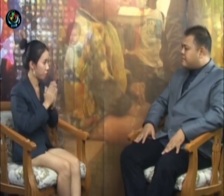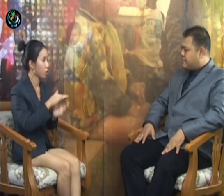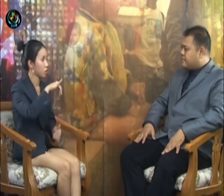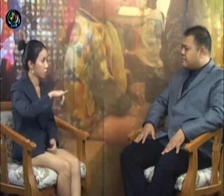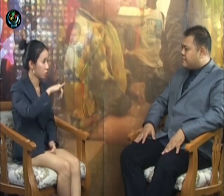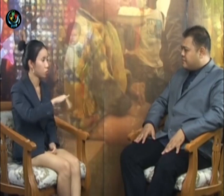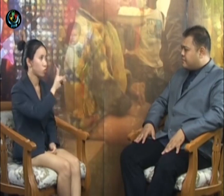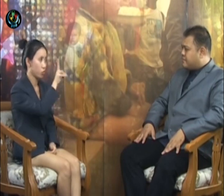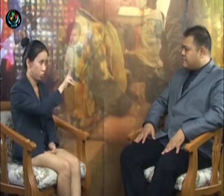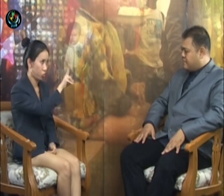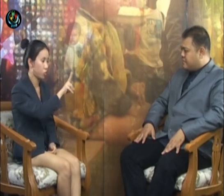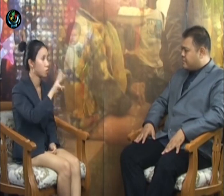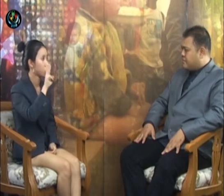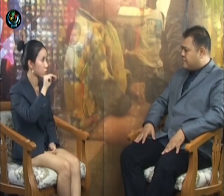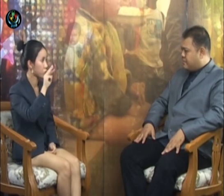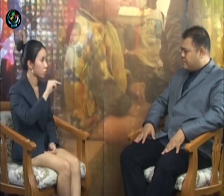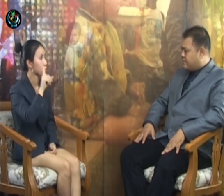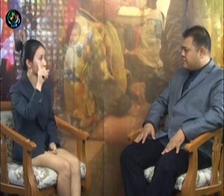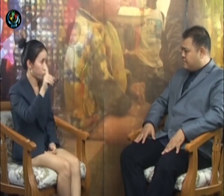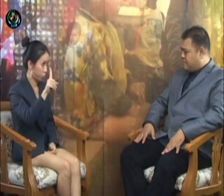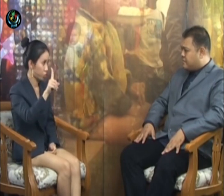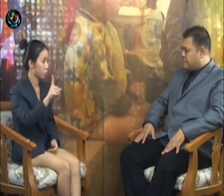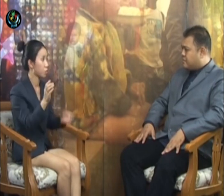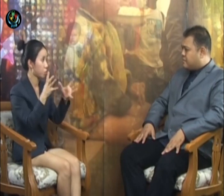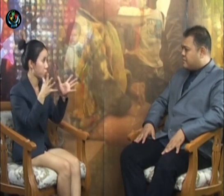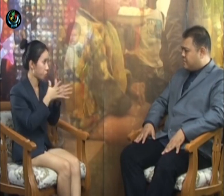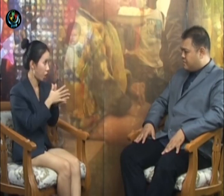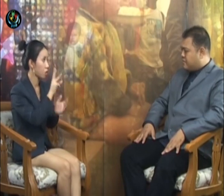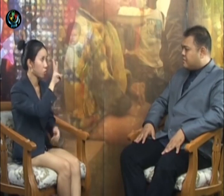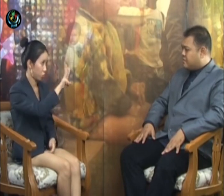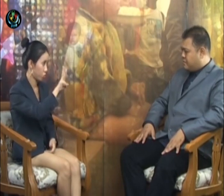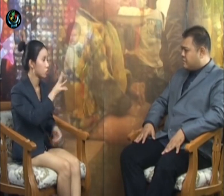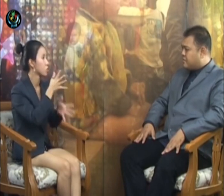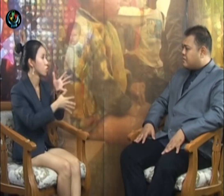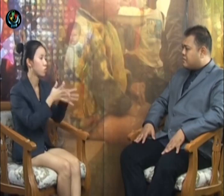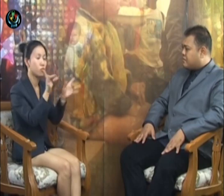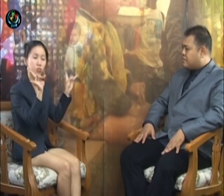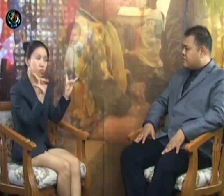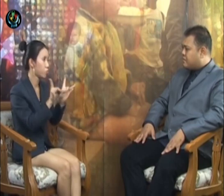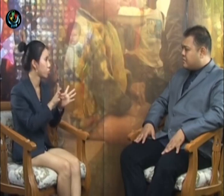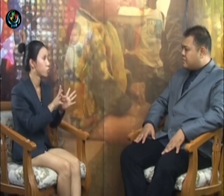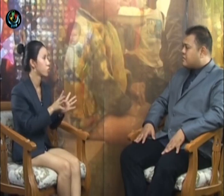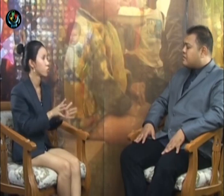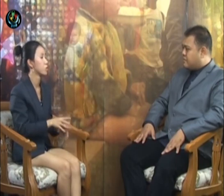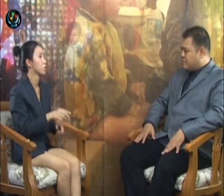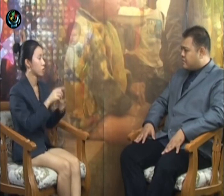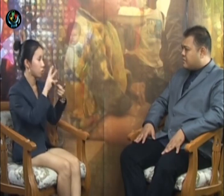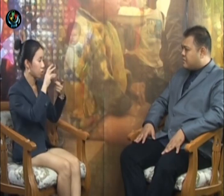အာပြောရရင်တော့ရန်ကုန်မှာတစ်ခုမန္တလေးမှာတစ်ခုလက်ဟန်ဘာသာနည်းနည်းမတူတာရှိပါတယ်အများကြီးကွဲပြားနေတာတော့မဟုတ်ပါဘူးအာတ